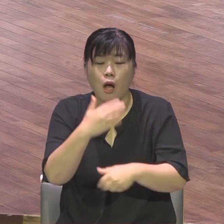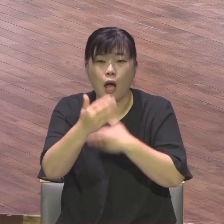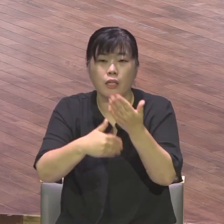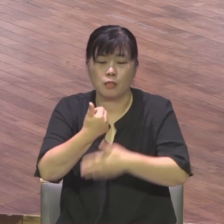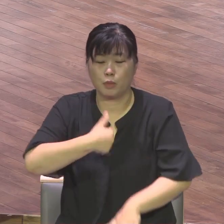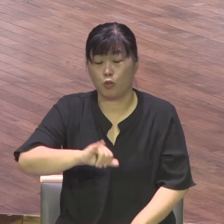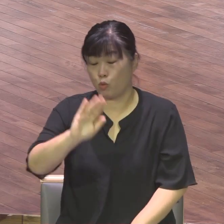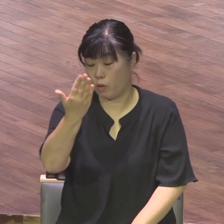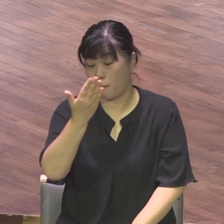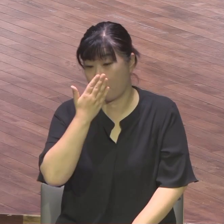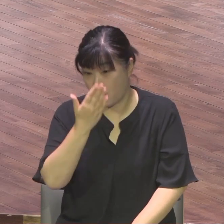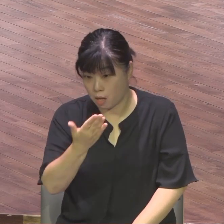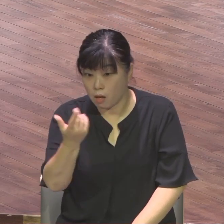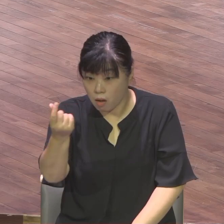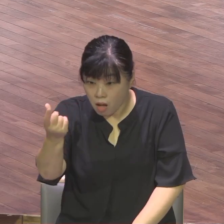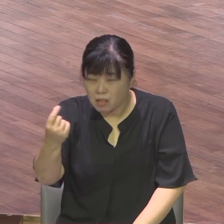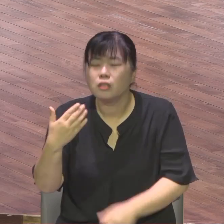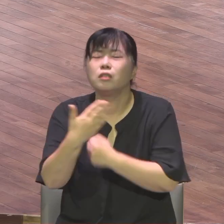구원받아.